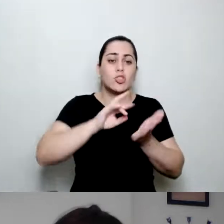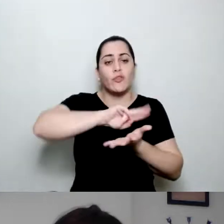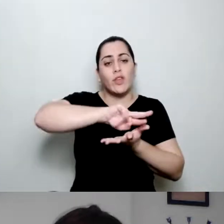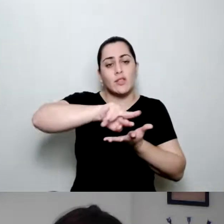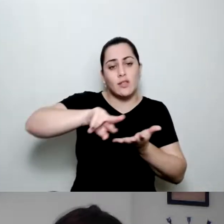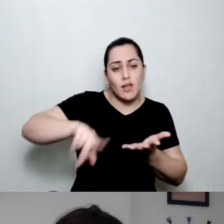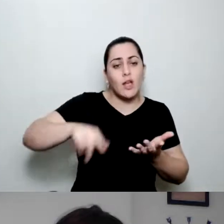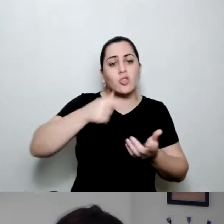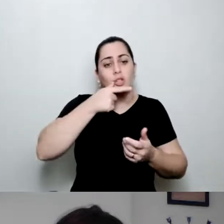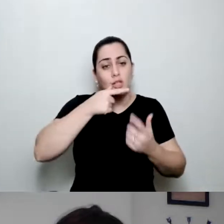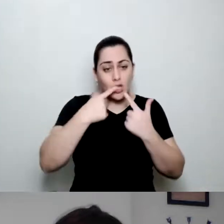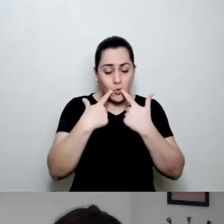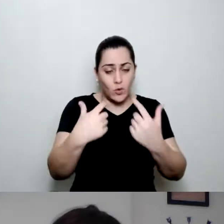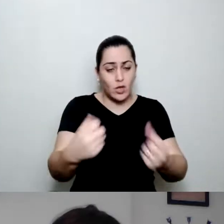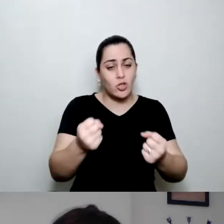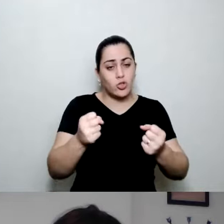linguística atual